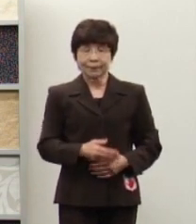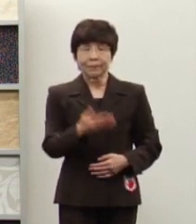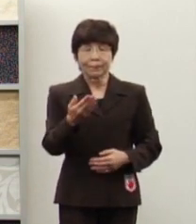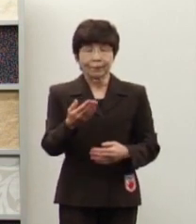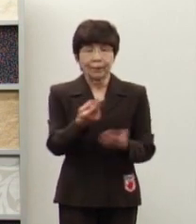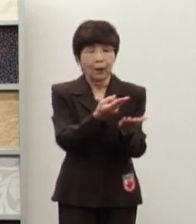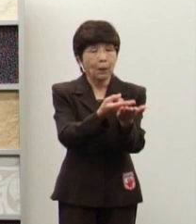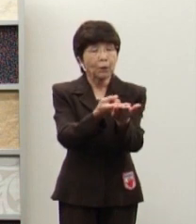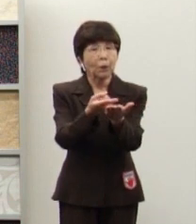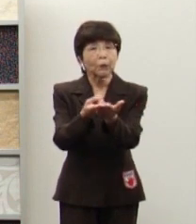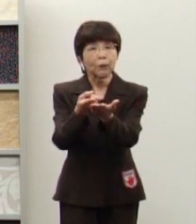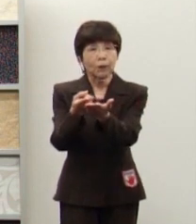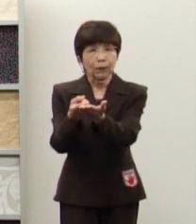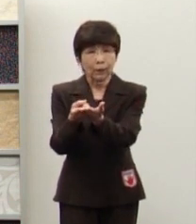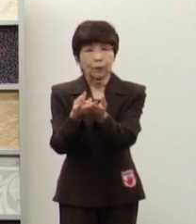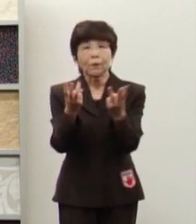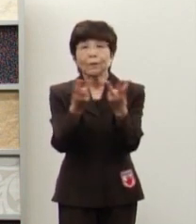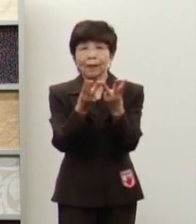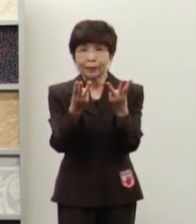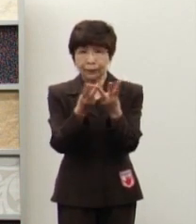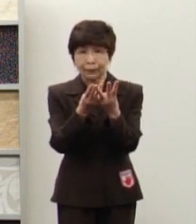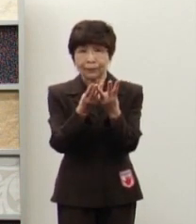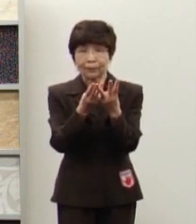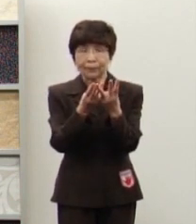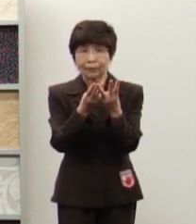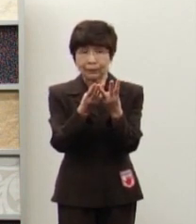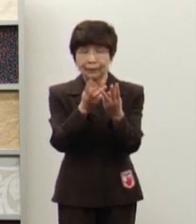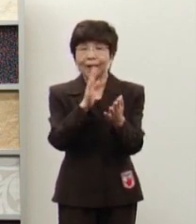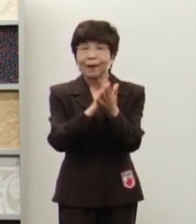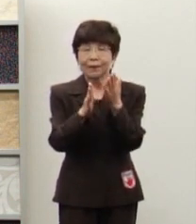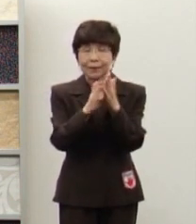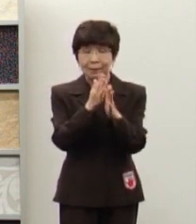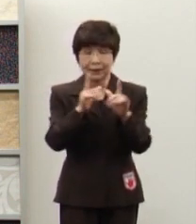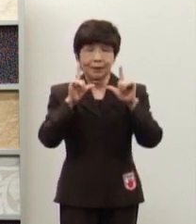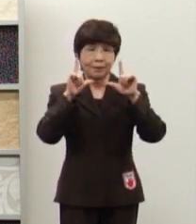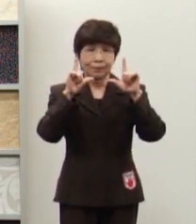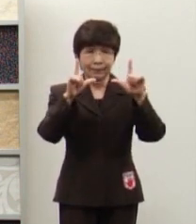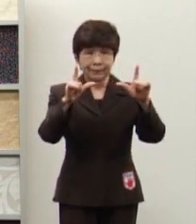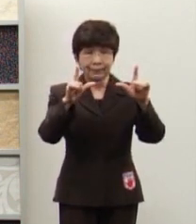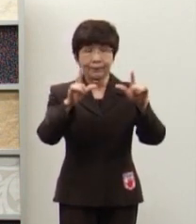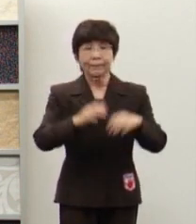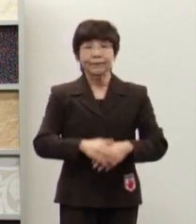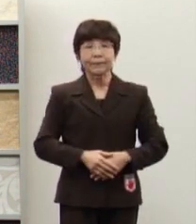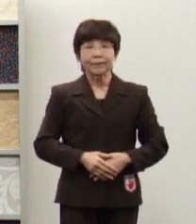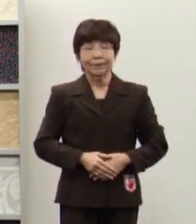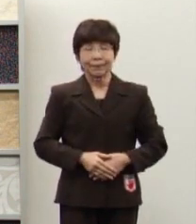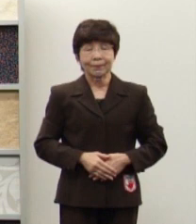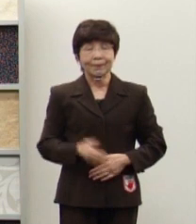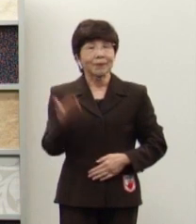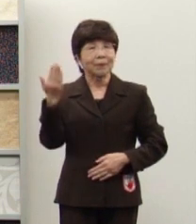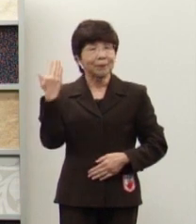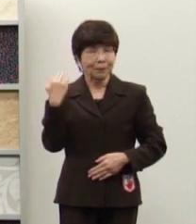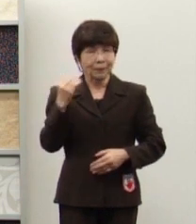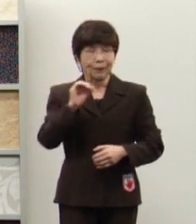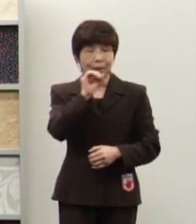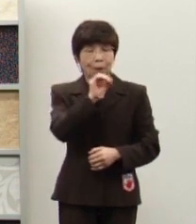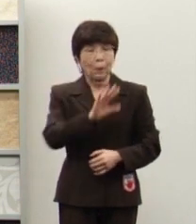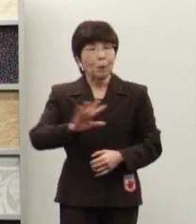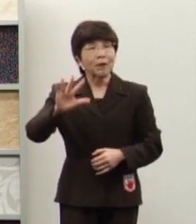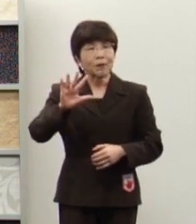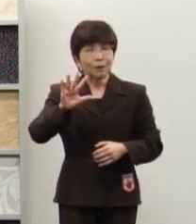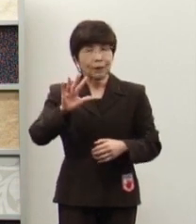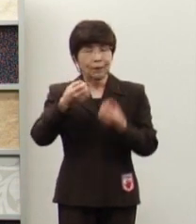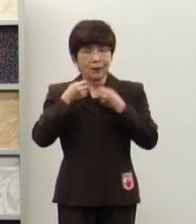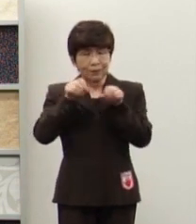病床確保フェーズの見直しについて申し上げます。本件におきましては、今年初めにオミクロン株の急激